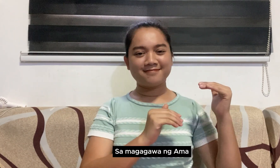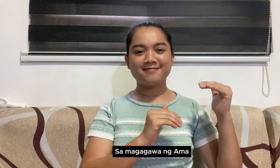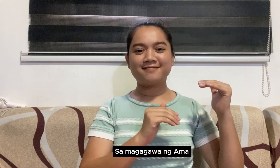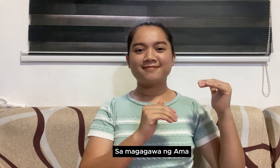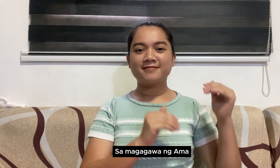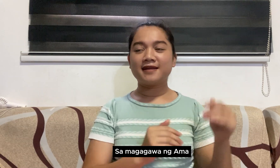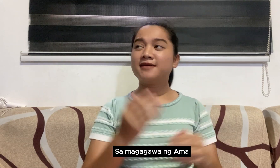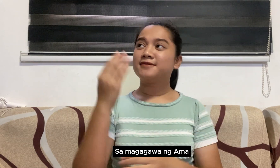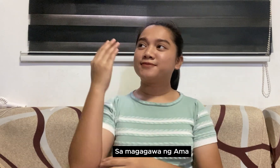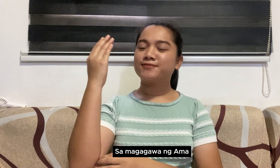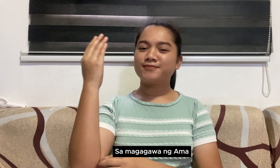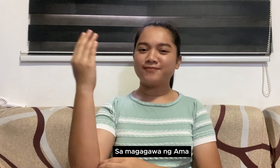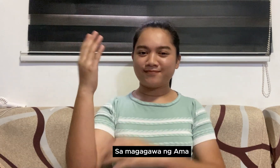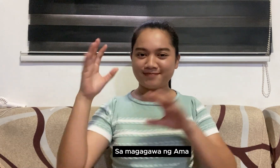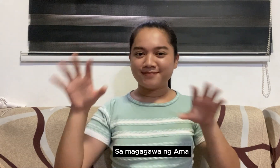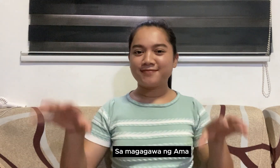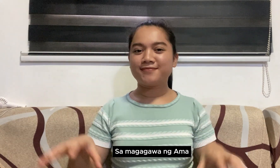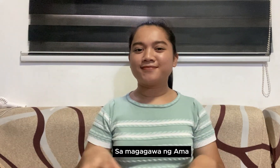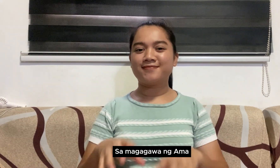sa magagawa ng Ama.